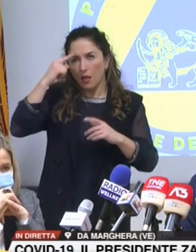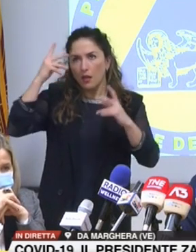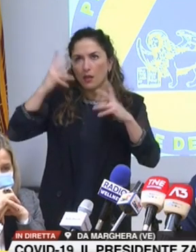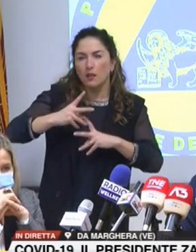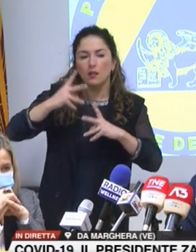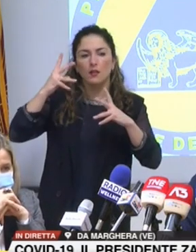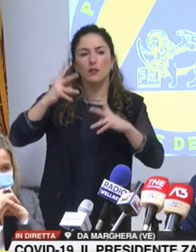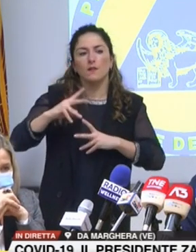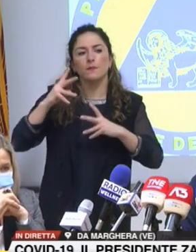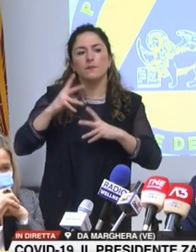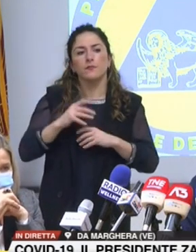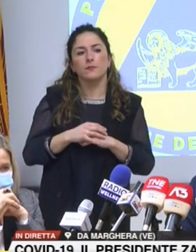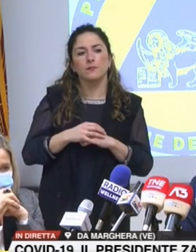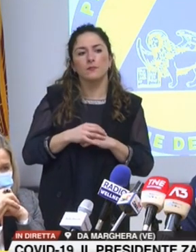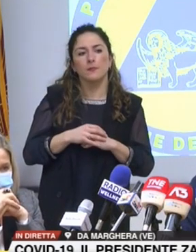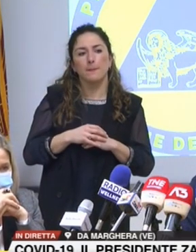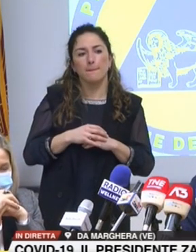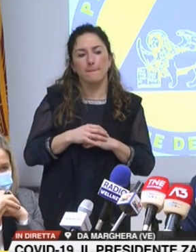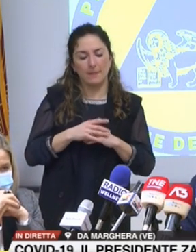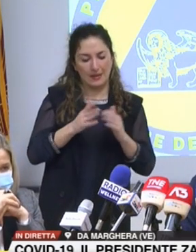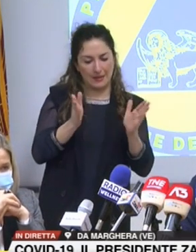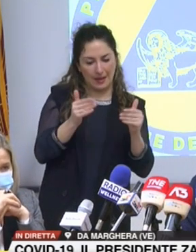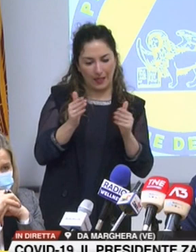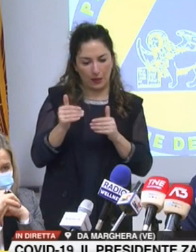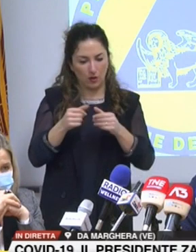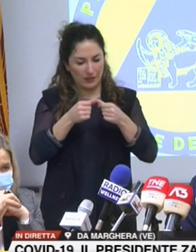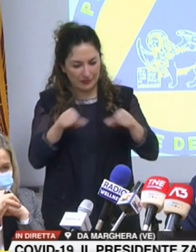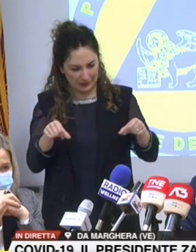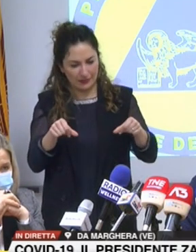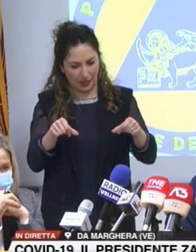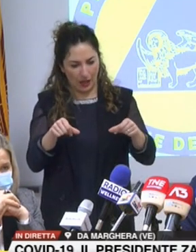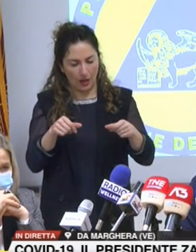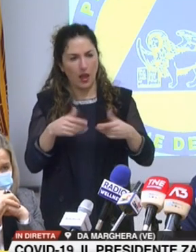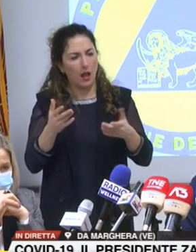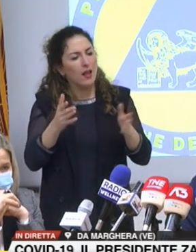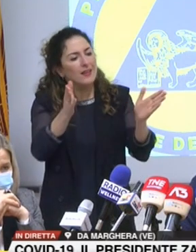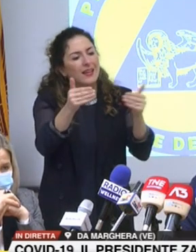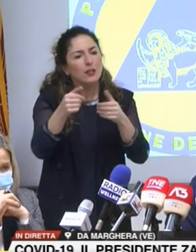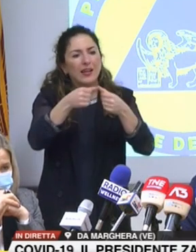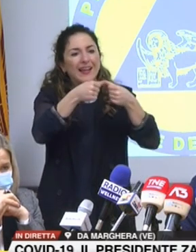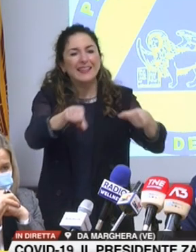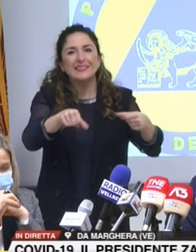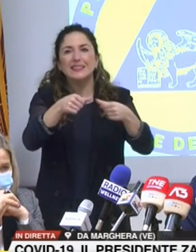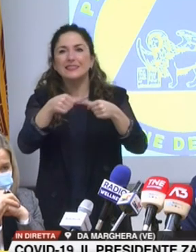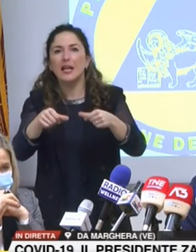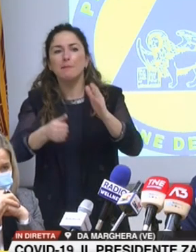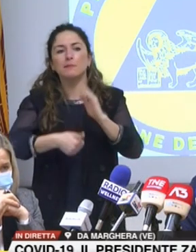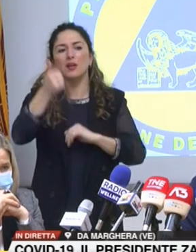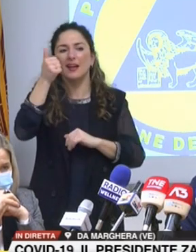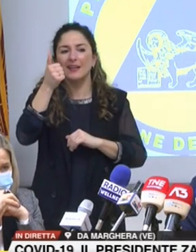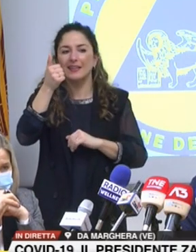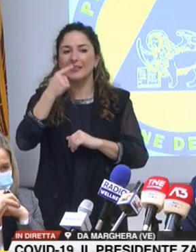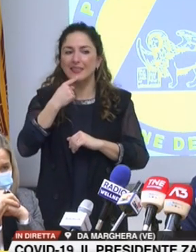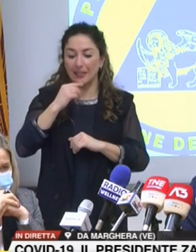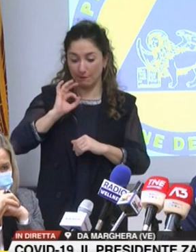stiamo ragionando se cominciare con le categorie essenziali, ecco, per voi le categorie essenziali, come dire, prioritarie sono